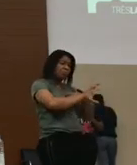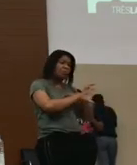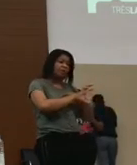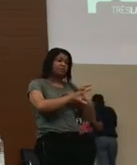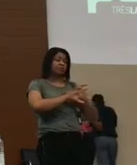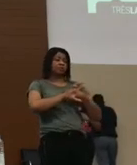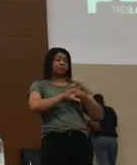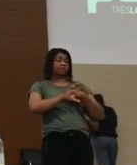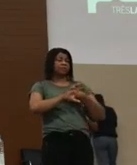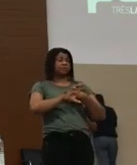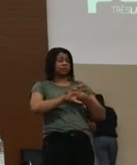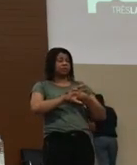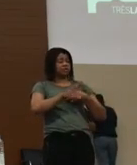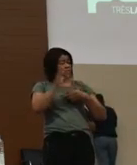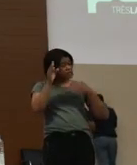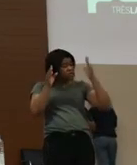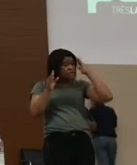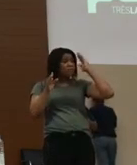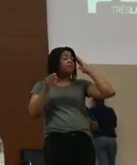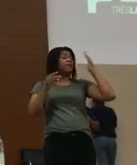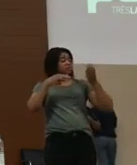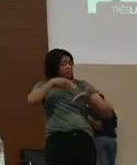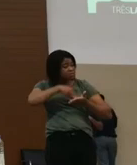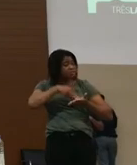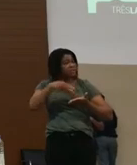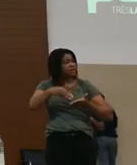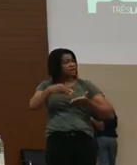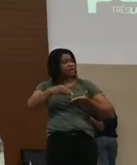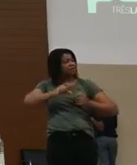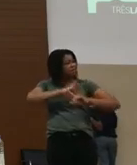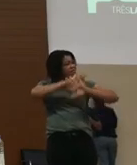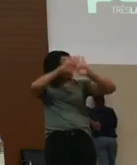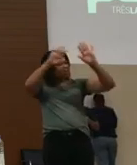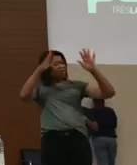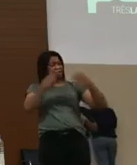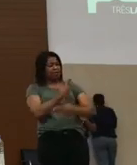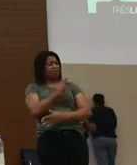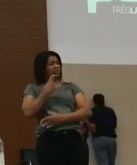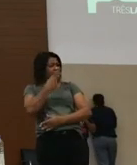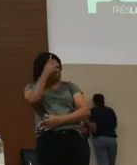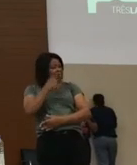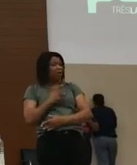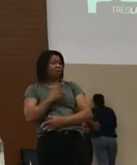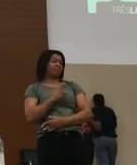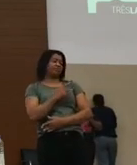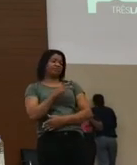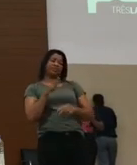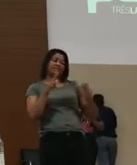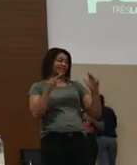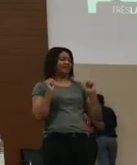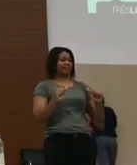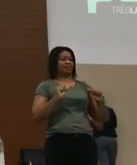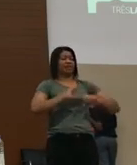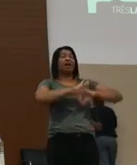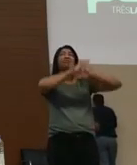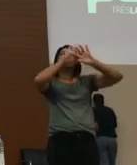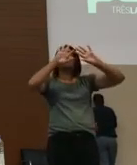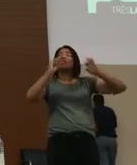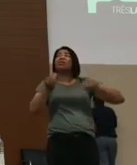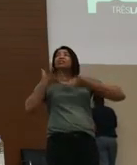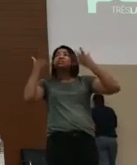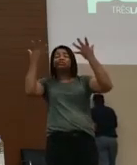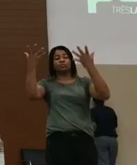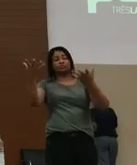de que eu tenho um ministério, não para engrandecer o meu nome, mas para engrandecer o nome do